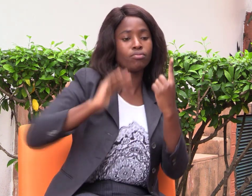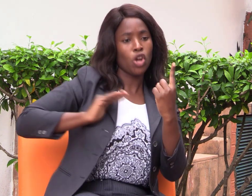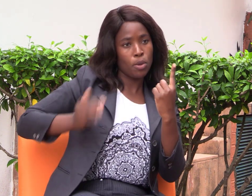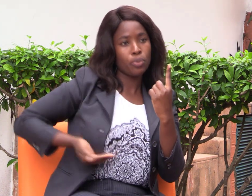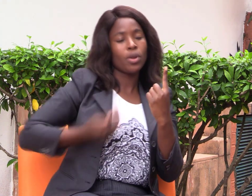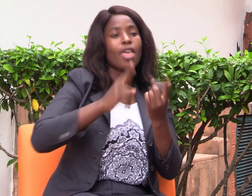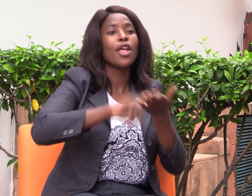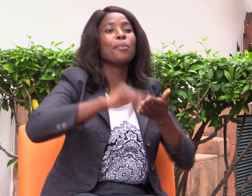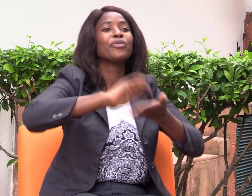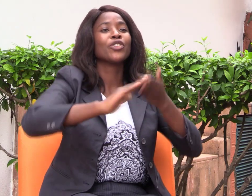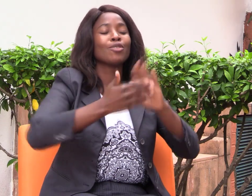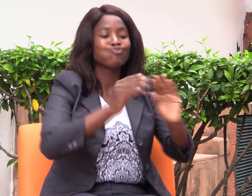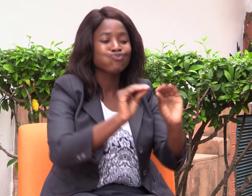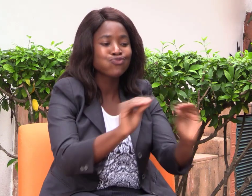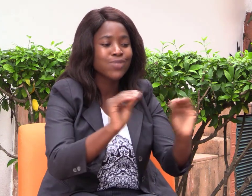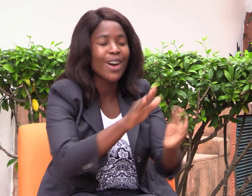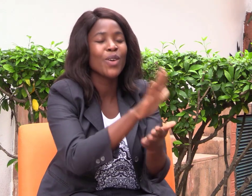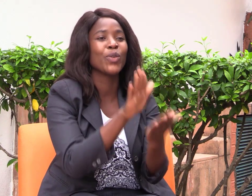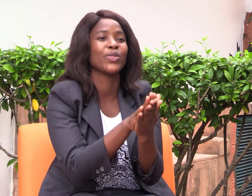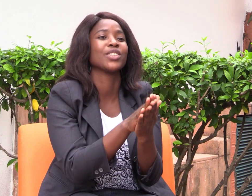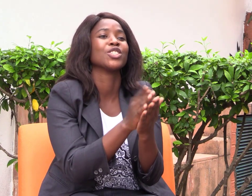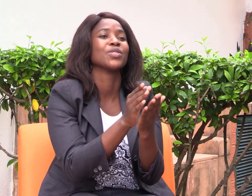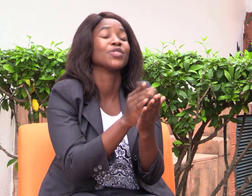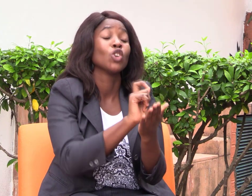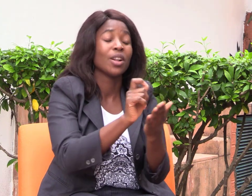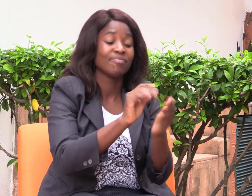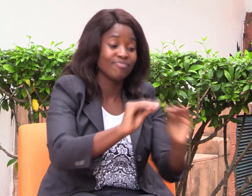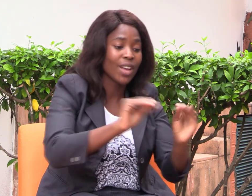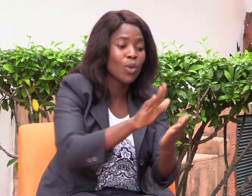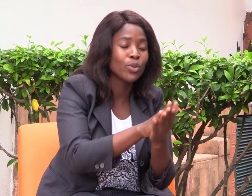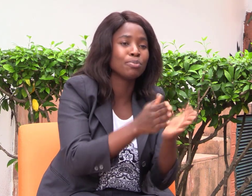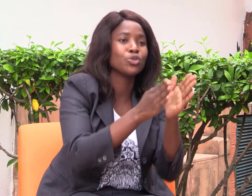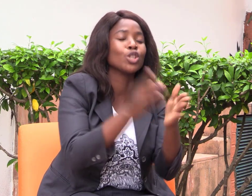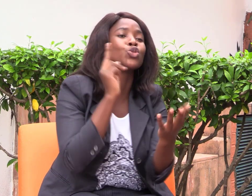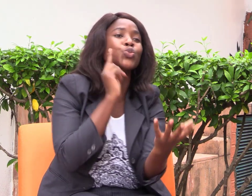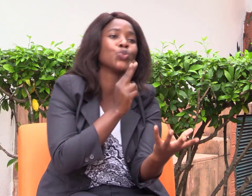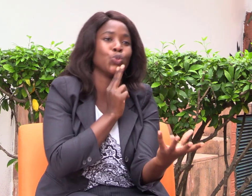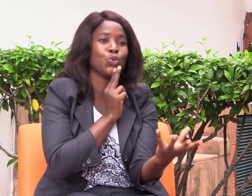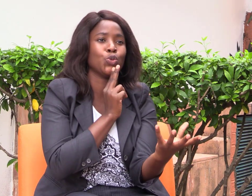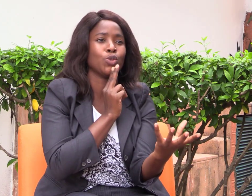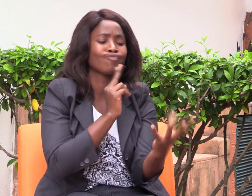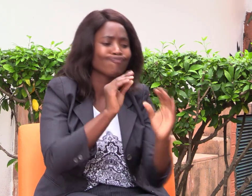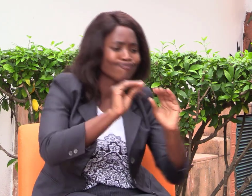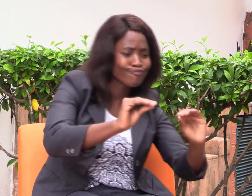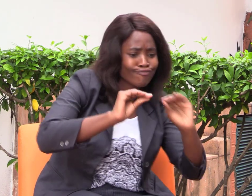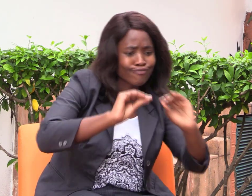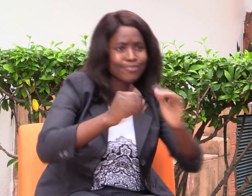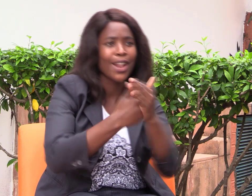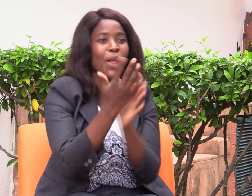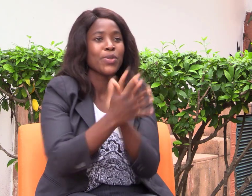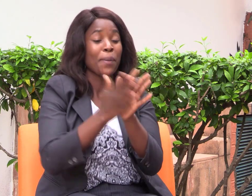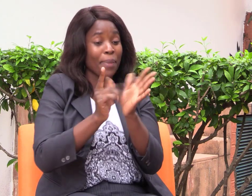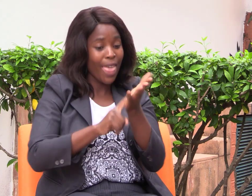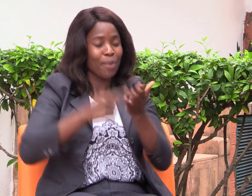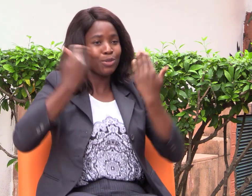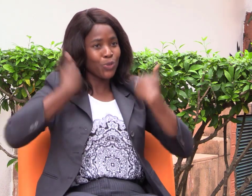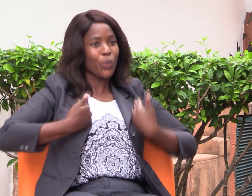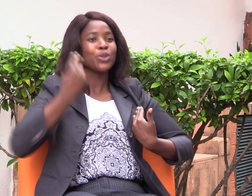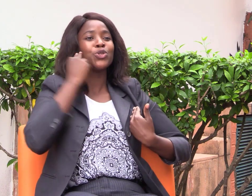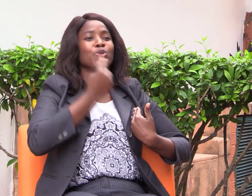lá alguns professores, algumas professoras que conhecem a língua de sinais, são surdas, mas que ensinam também